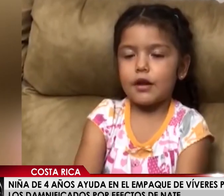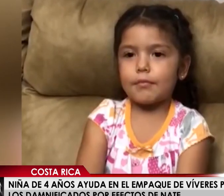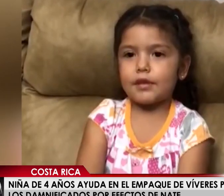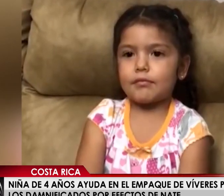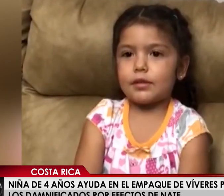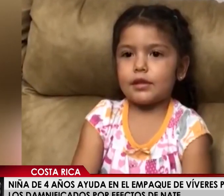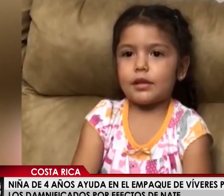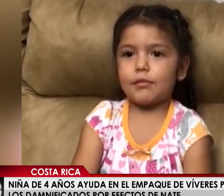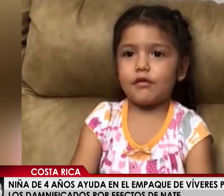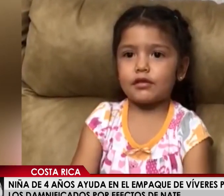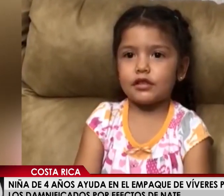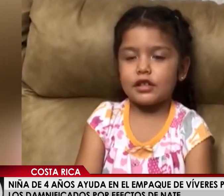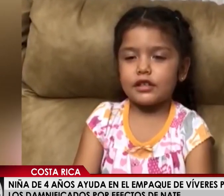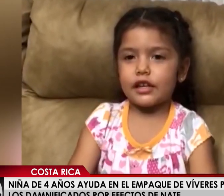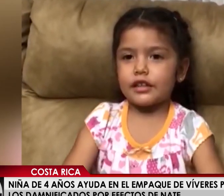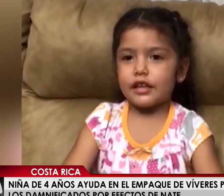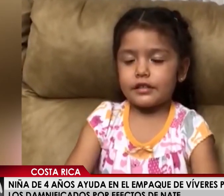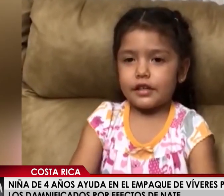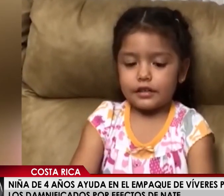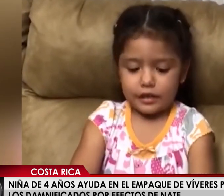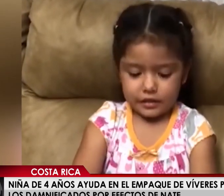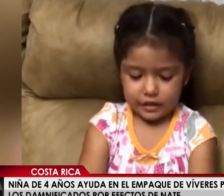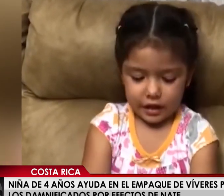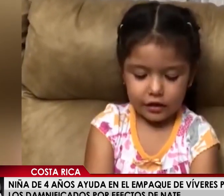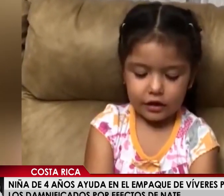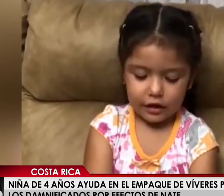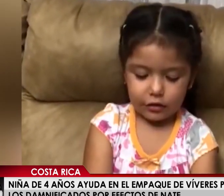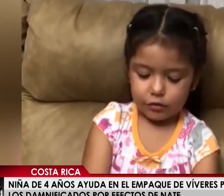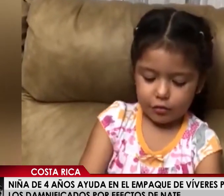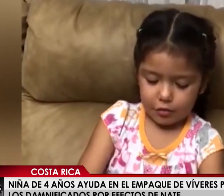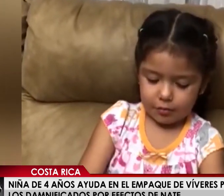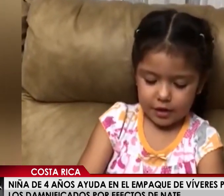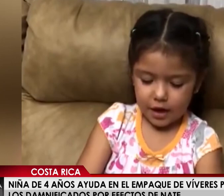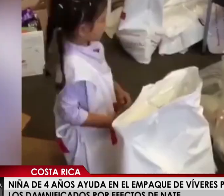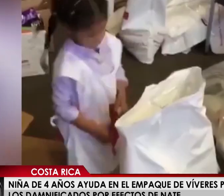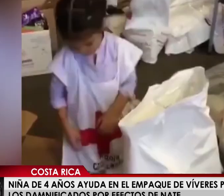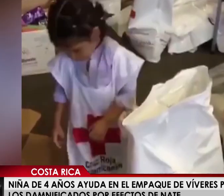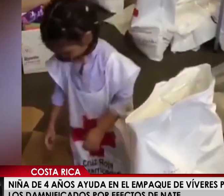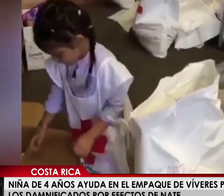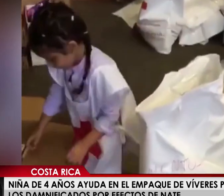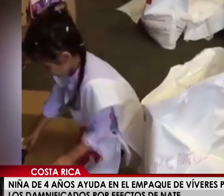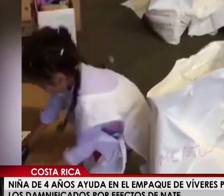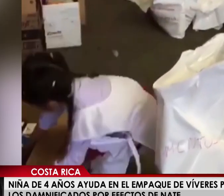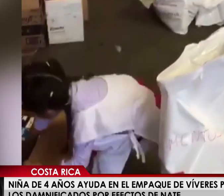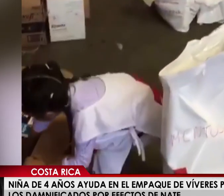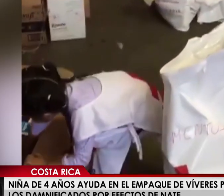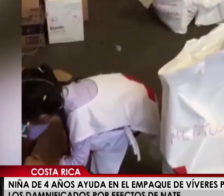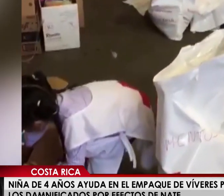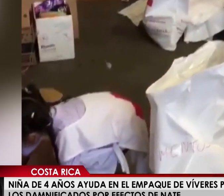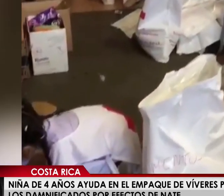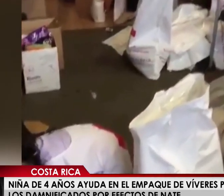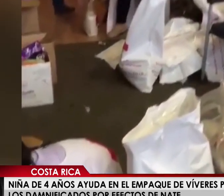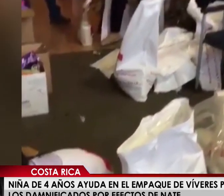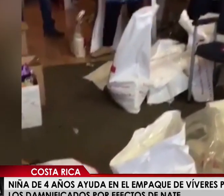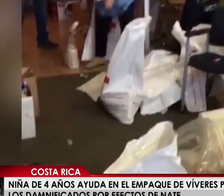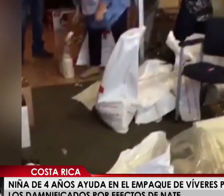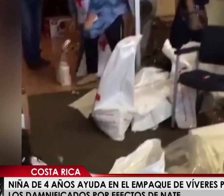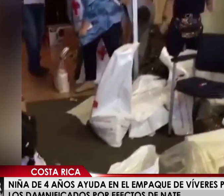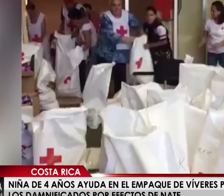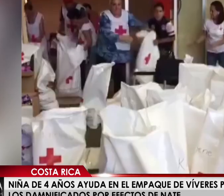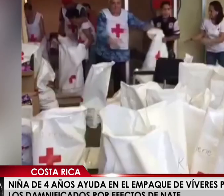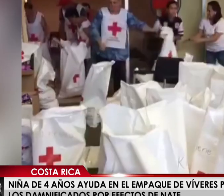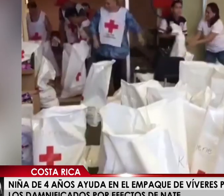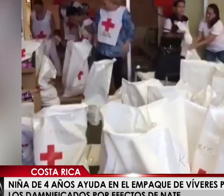entonces mis amigos y estaban trayendo comida para ellos que perdieron